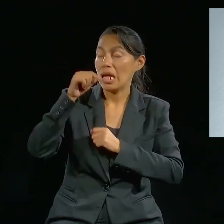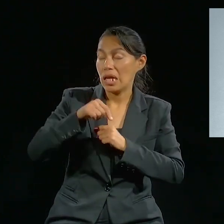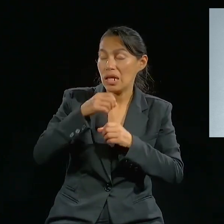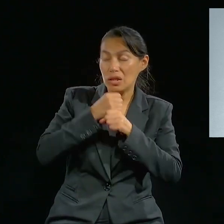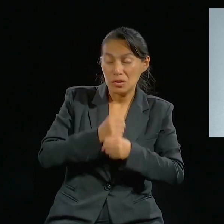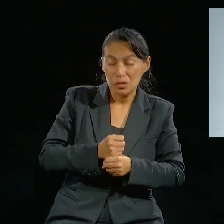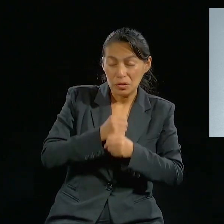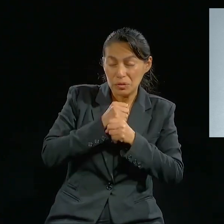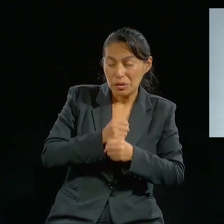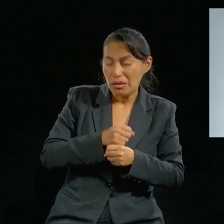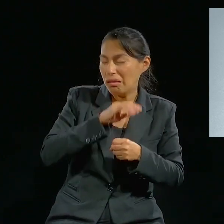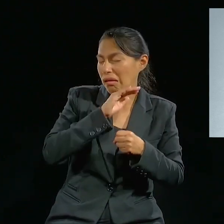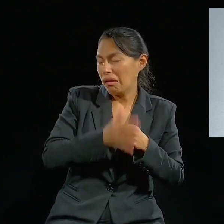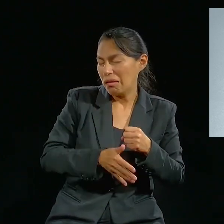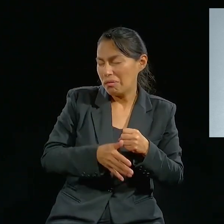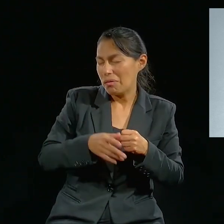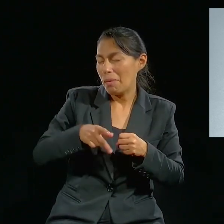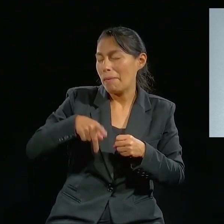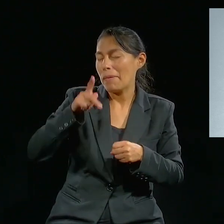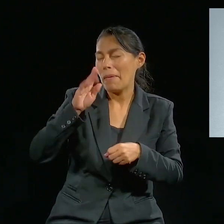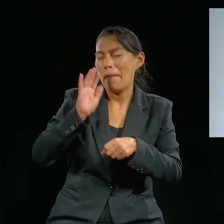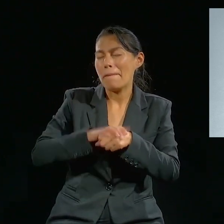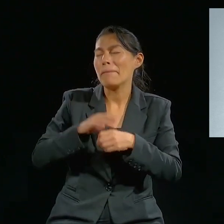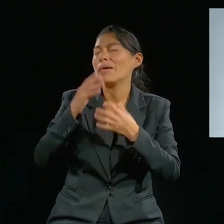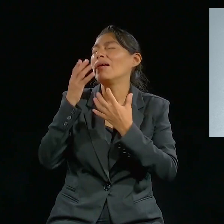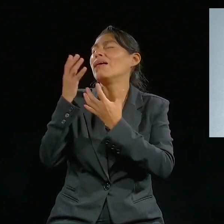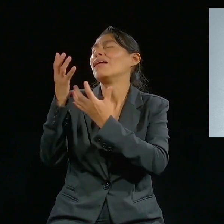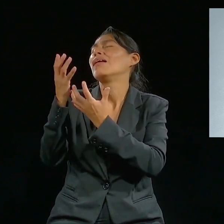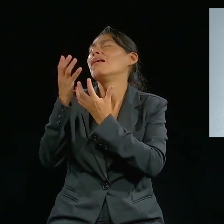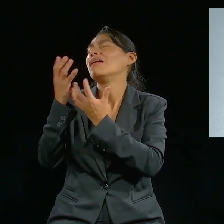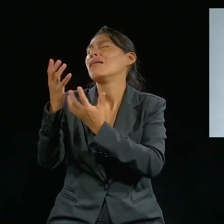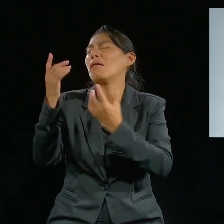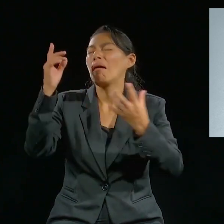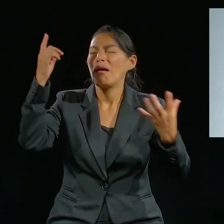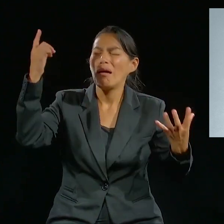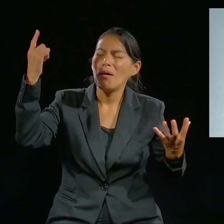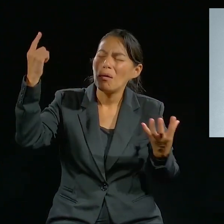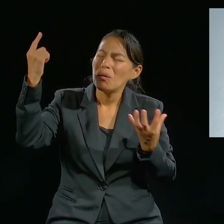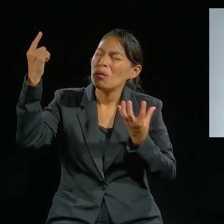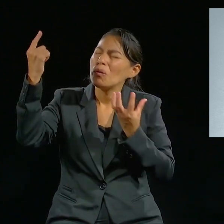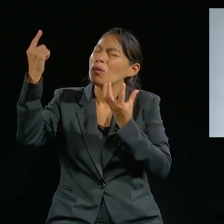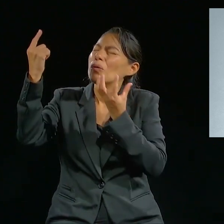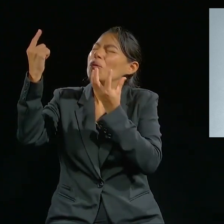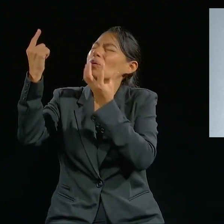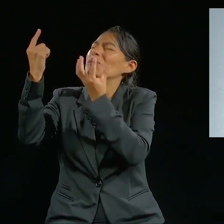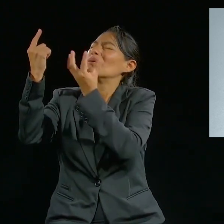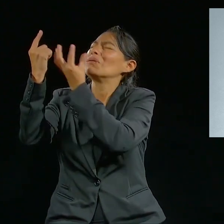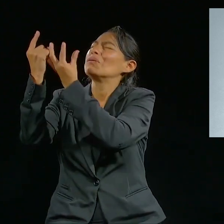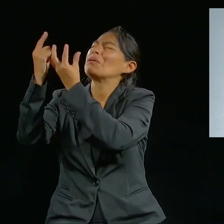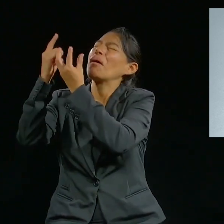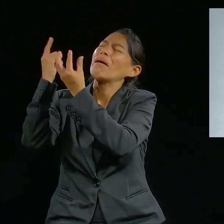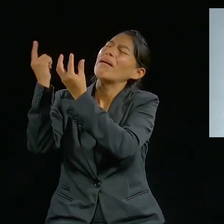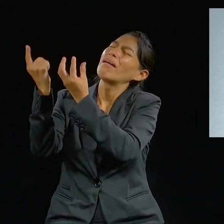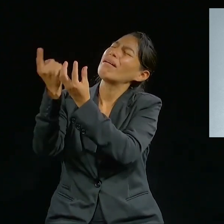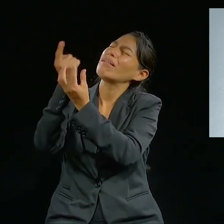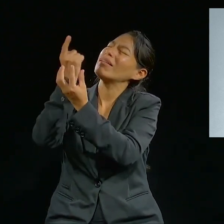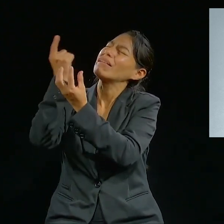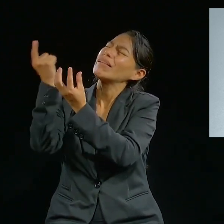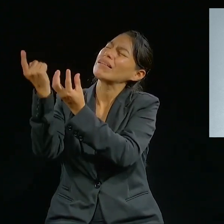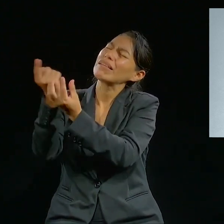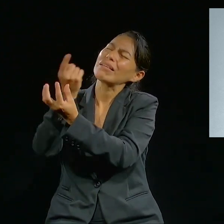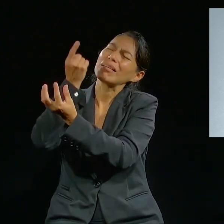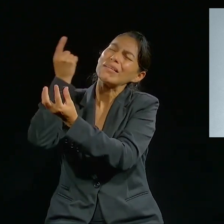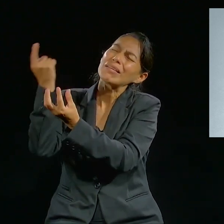señor pero lo que más anhelamos padre es estar un día junto a ti encontrar contigo y